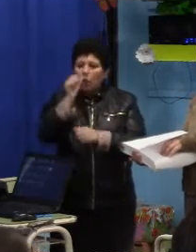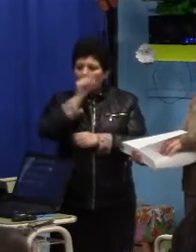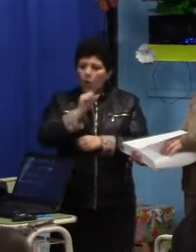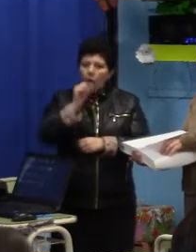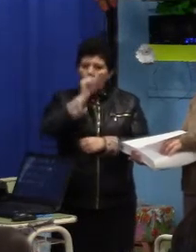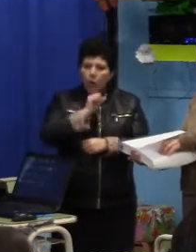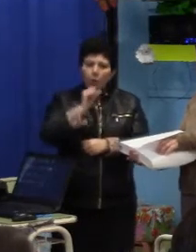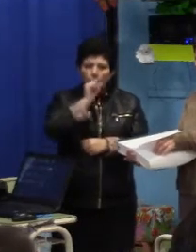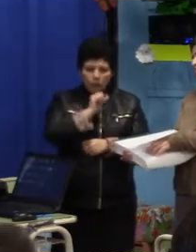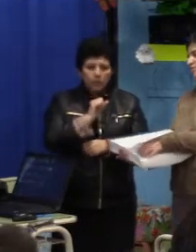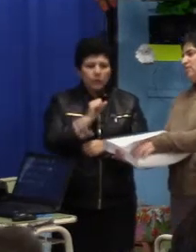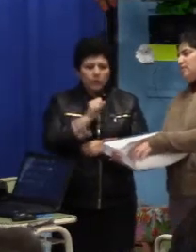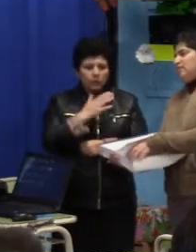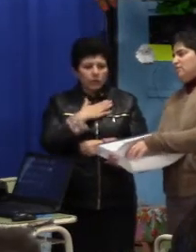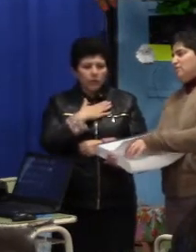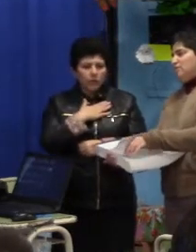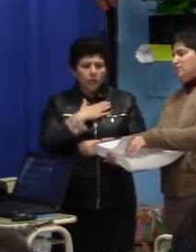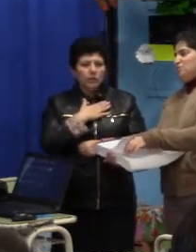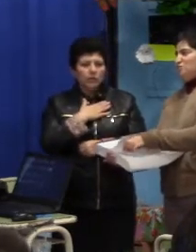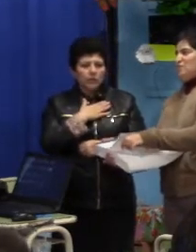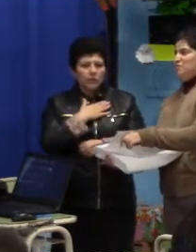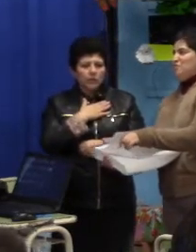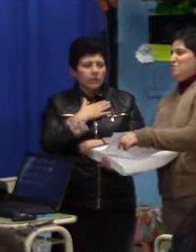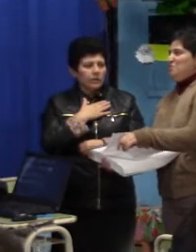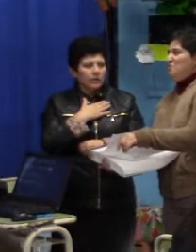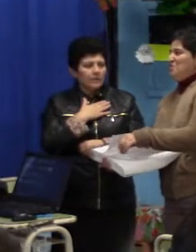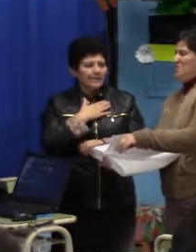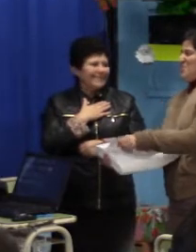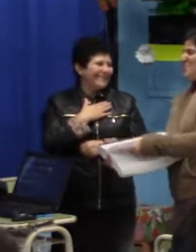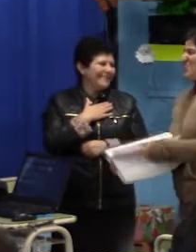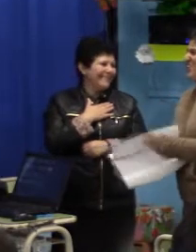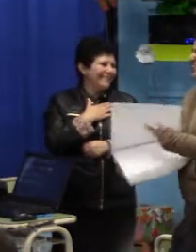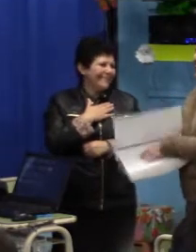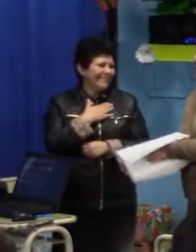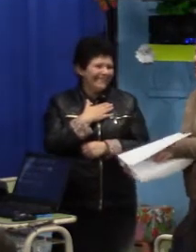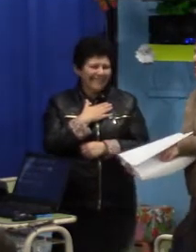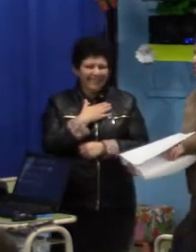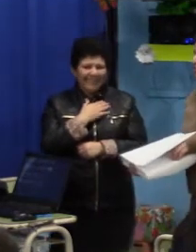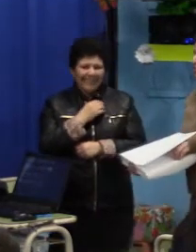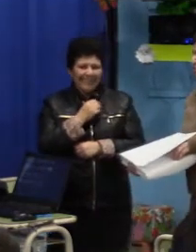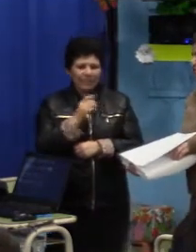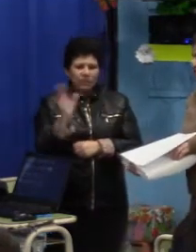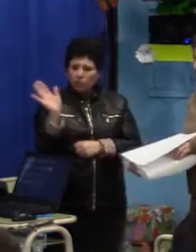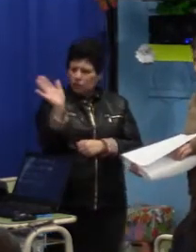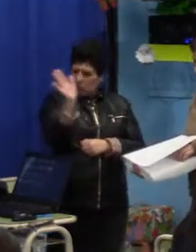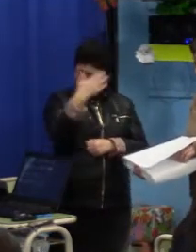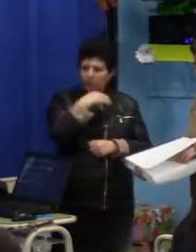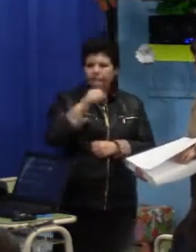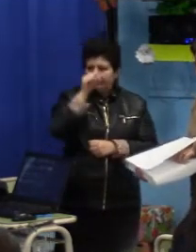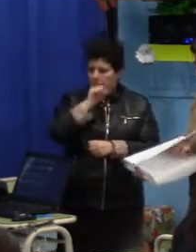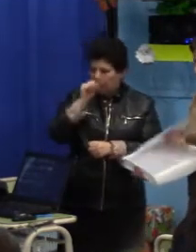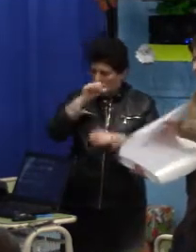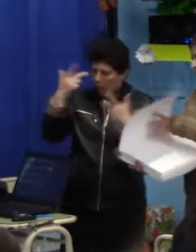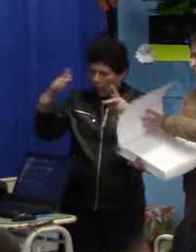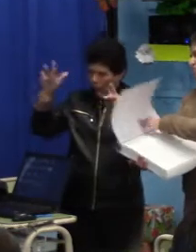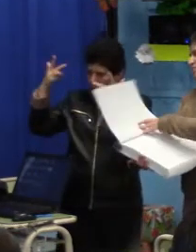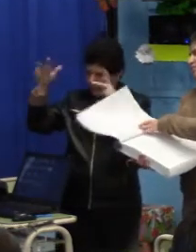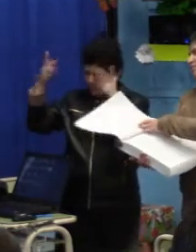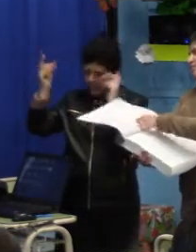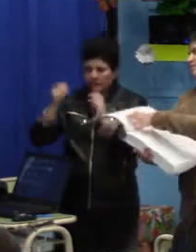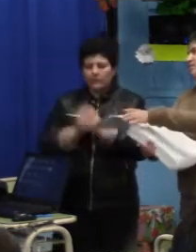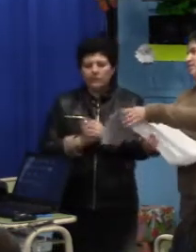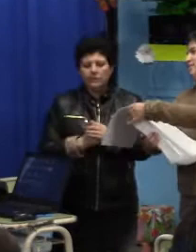terminar, no que cantara yo, sino que cantara, le voy a decir de mi hermano, que cantáramos todos, es el